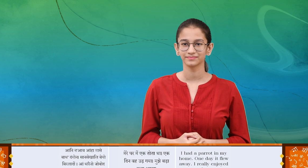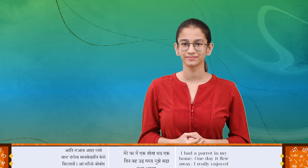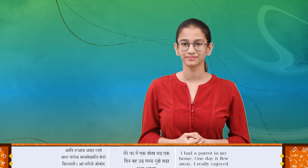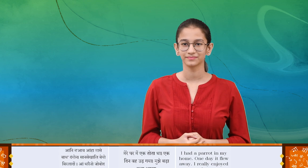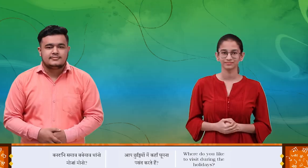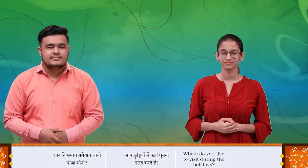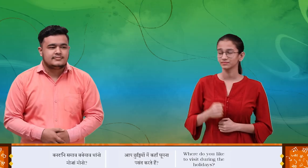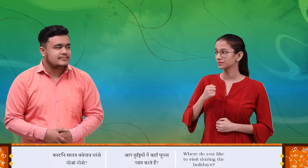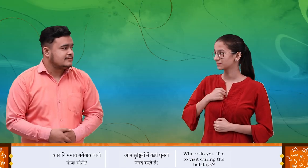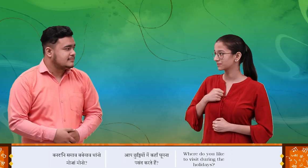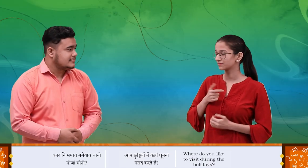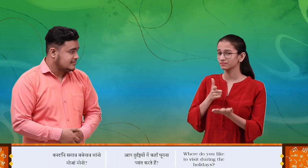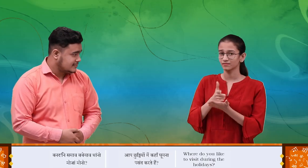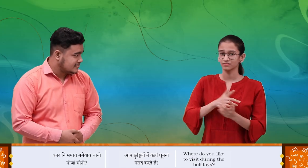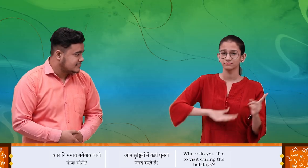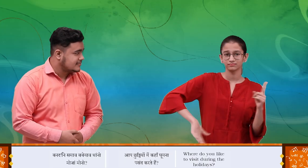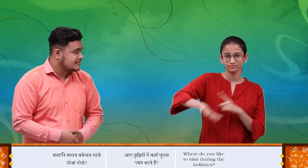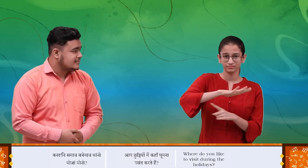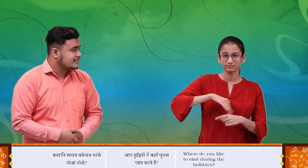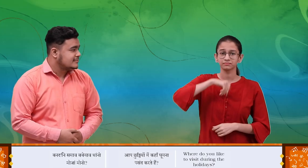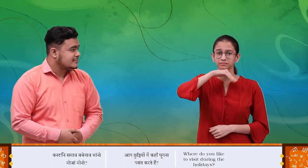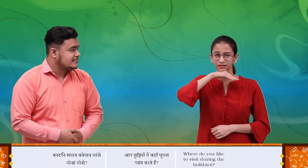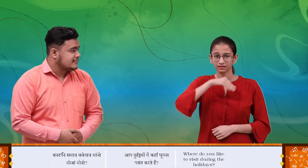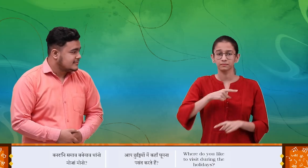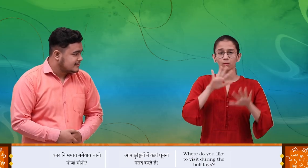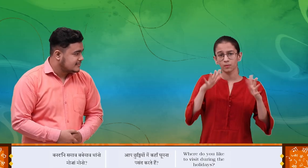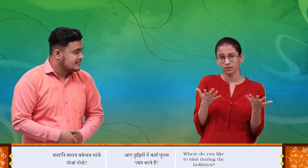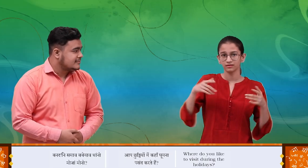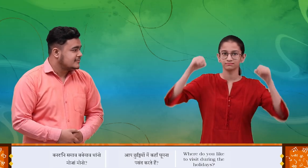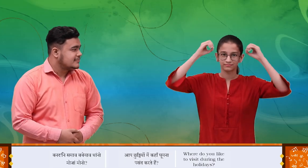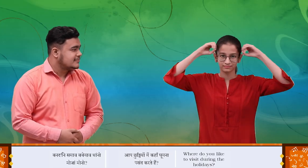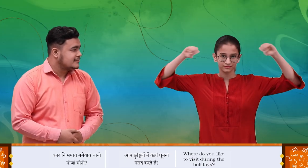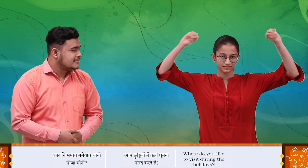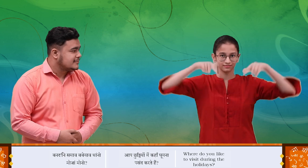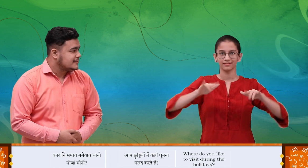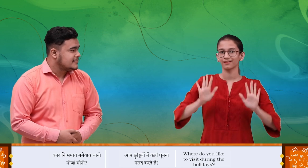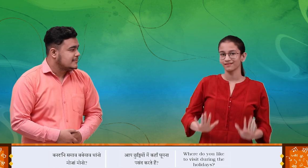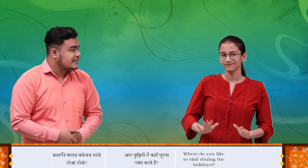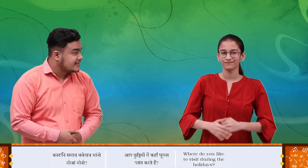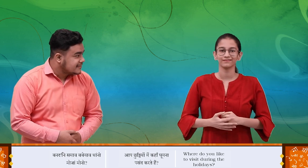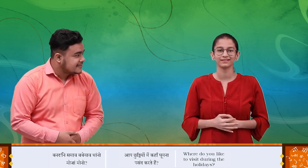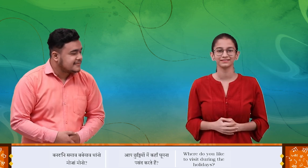रंजादों। बन्दनि समायाव बबेहाय थांनो मोजां मोनो?